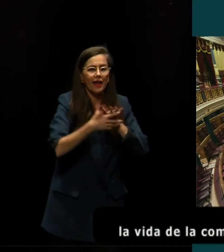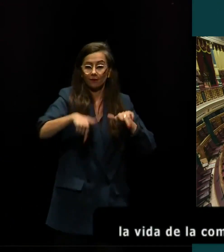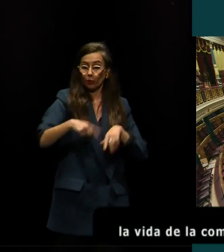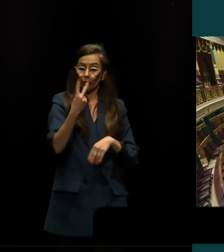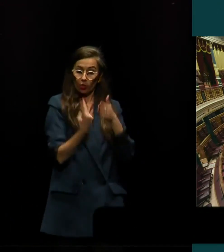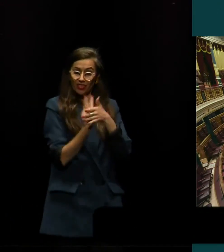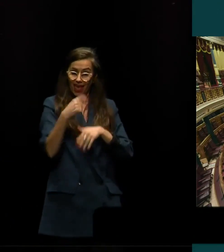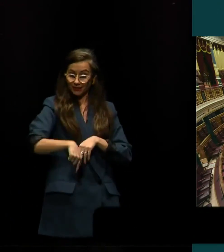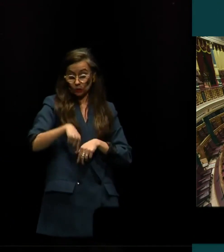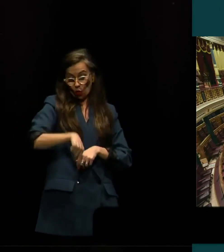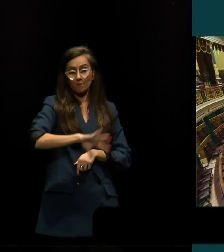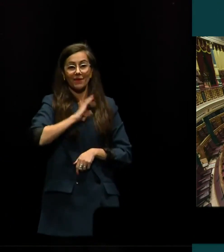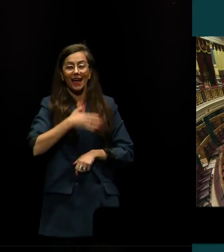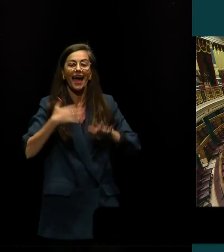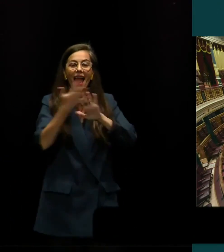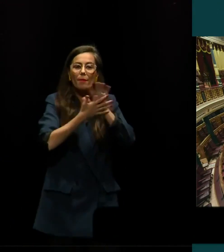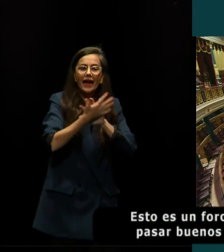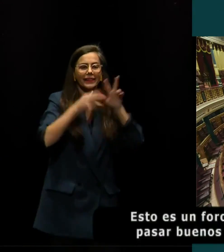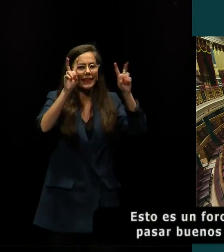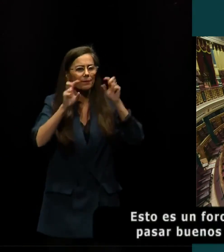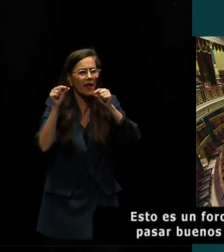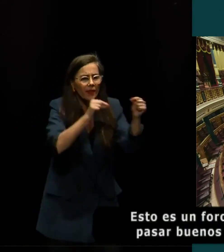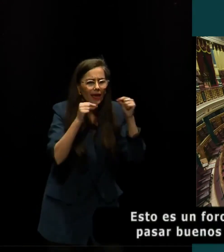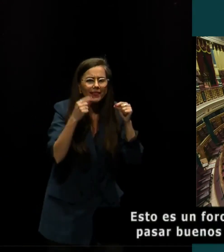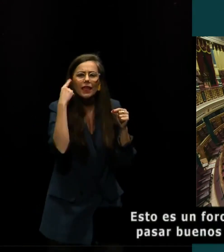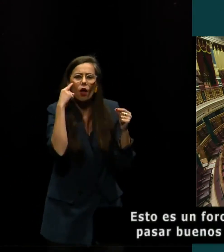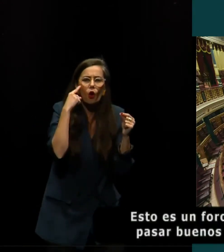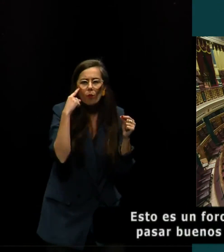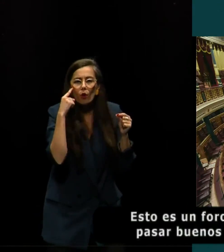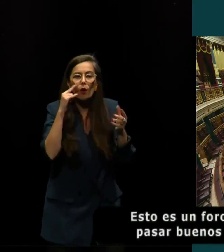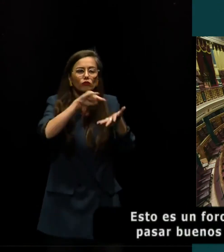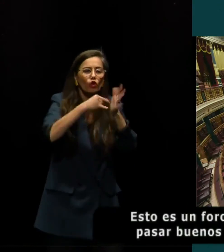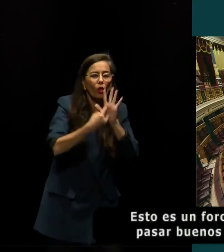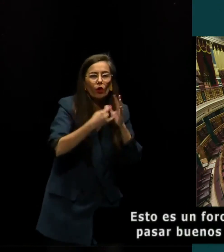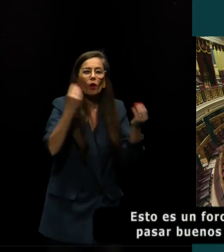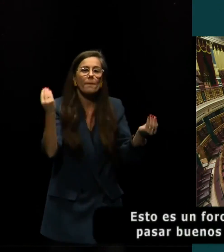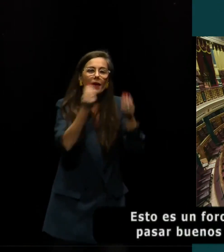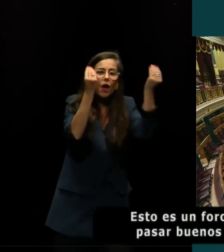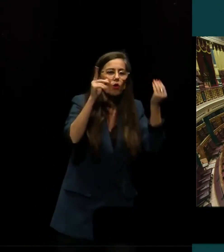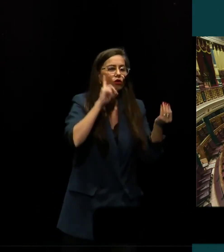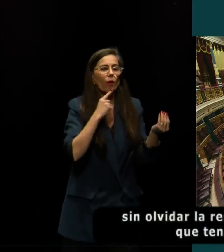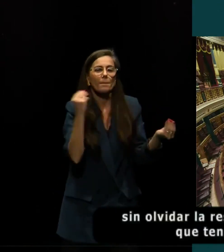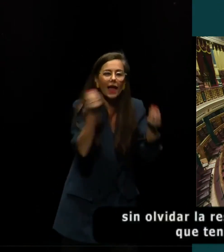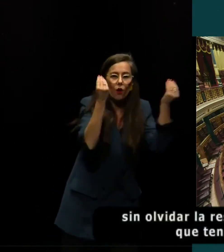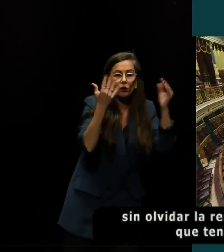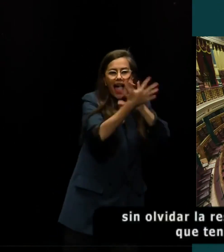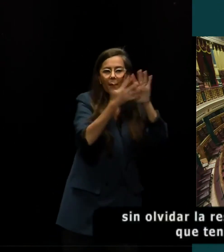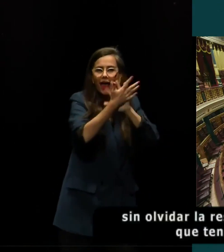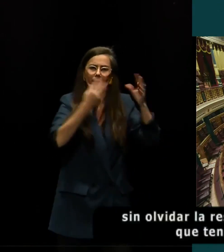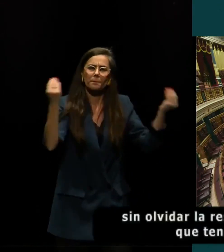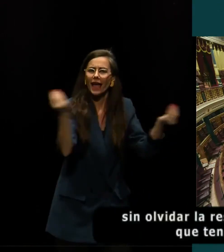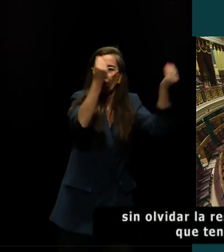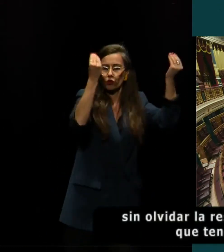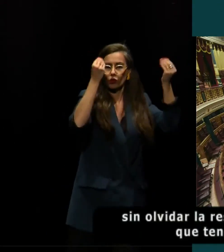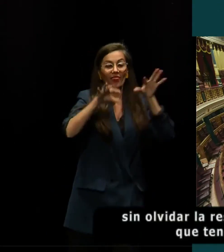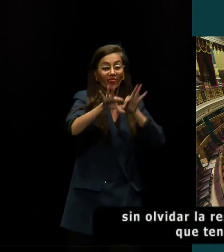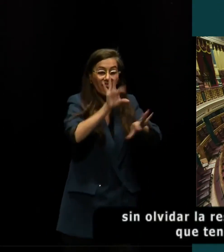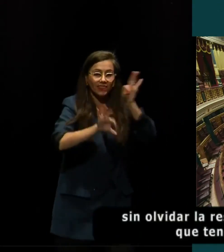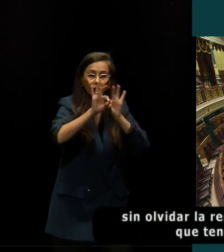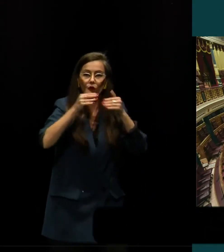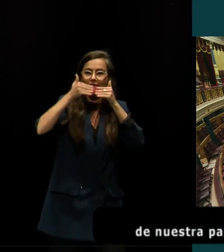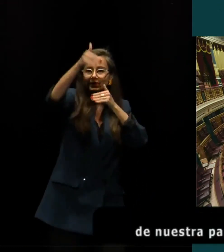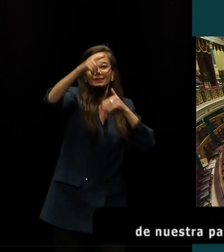tenemos de nuestra parte política. Durante estos 2 días vamos a debatir sobre eso, ver de qué manera podemos